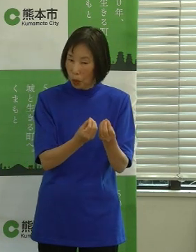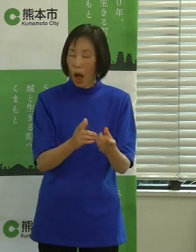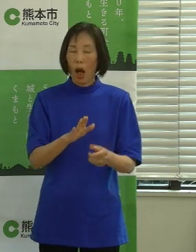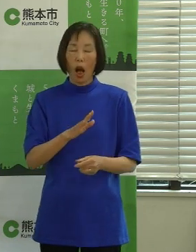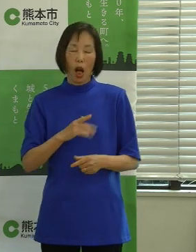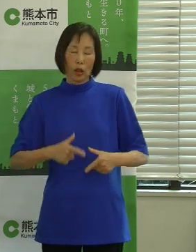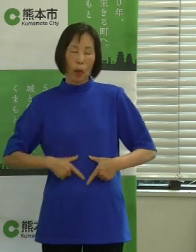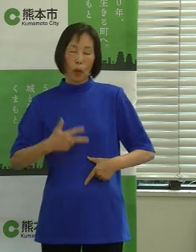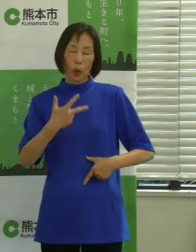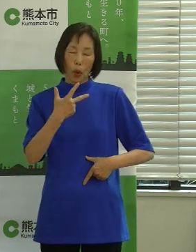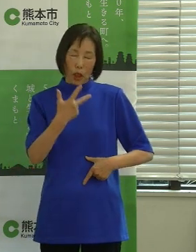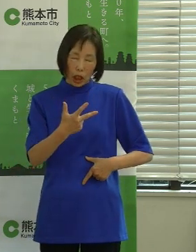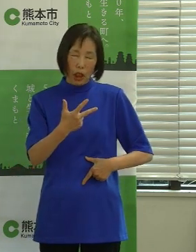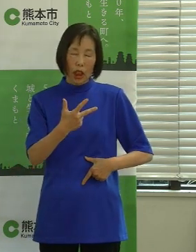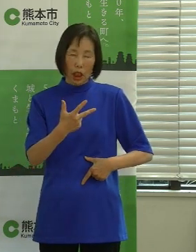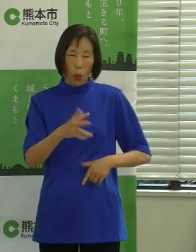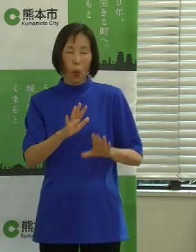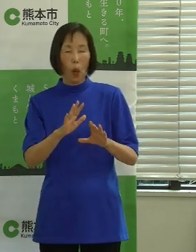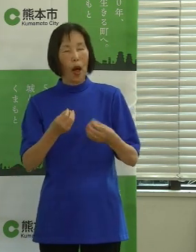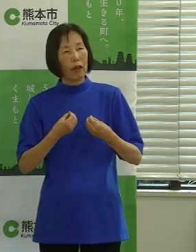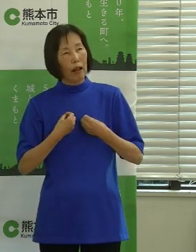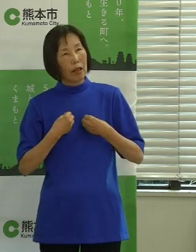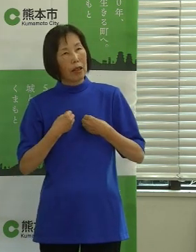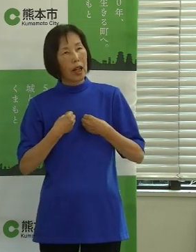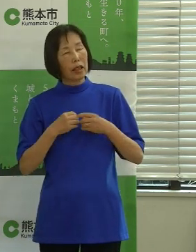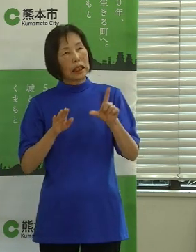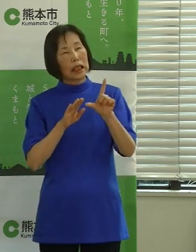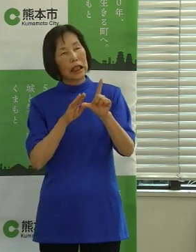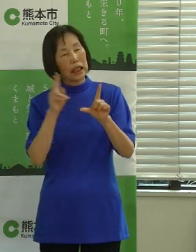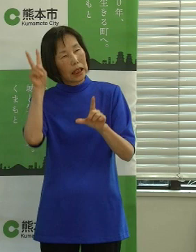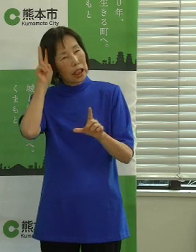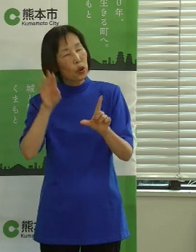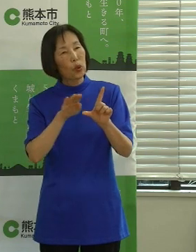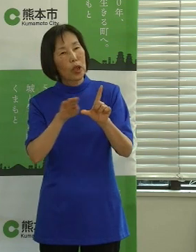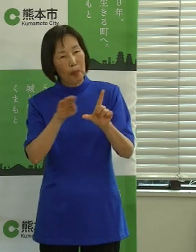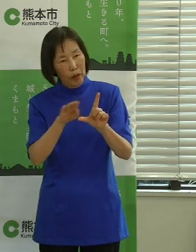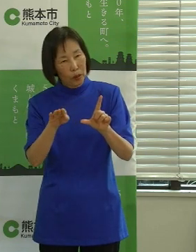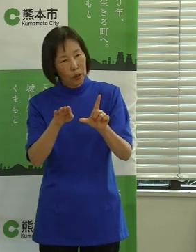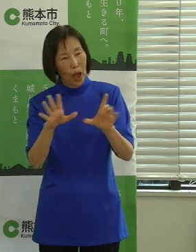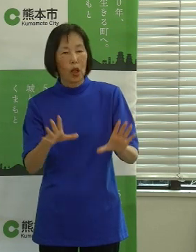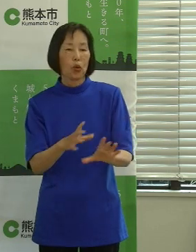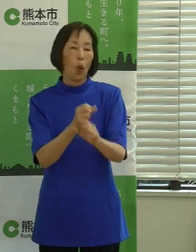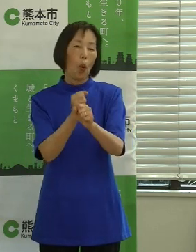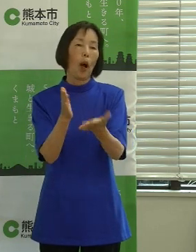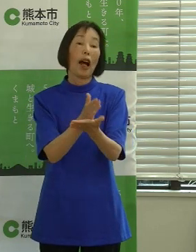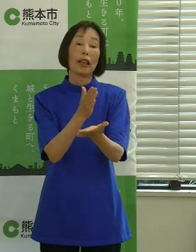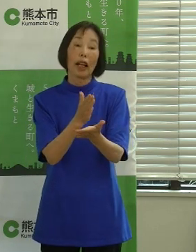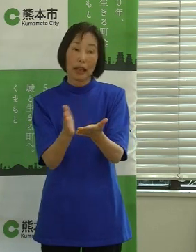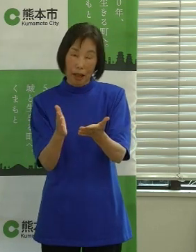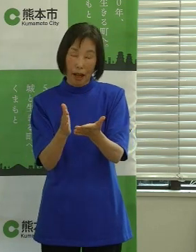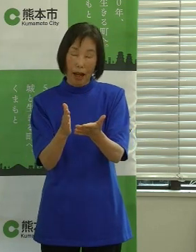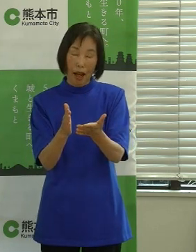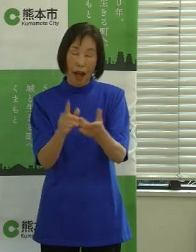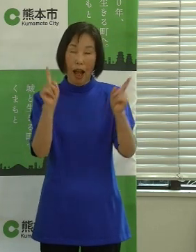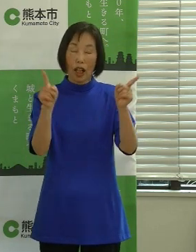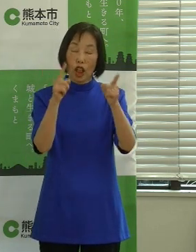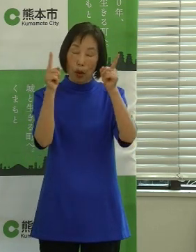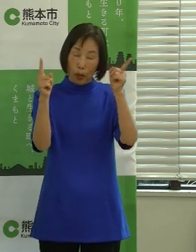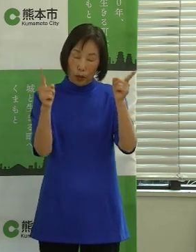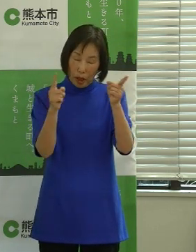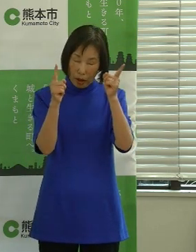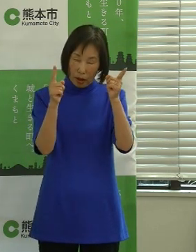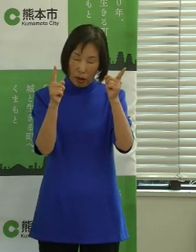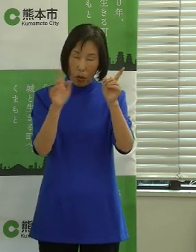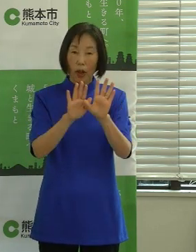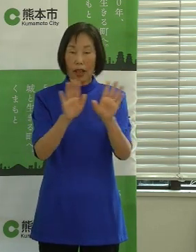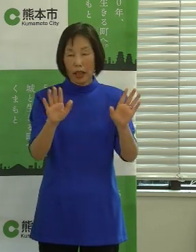感染状況などを総合的に判断をいたしまして、イベント等の開催についても国の事務連絡